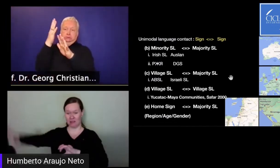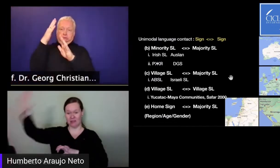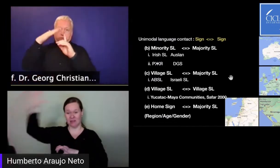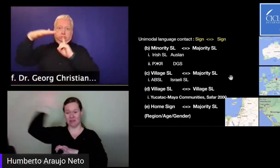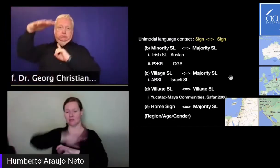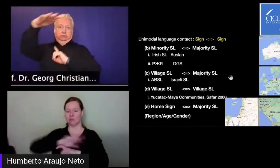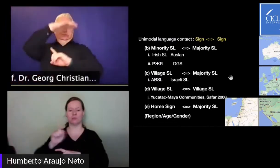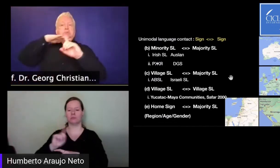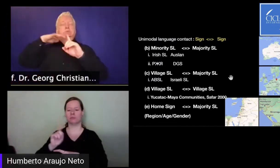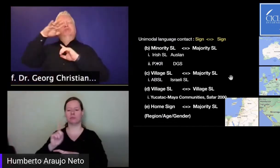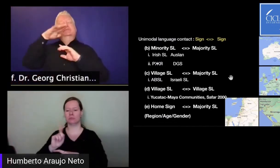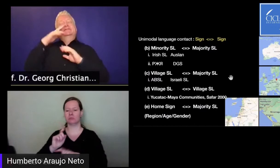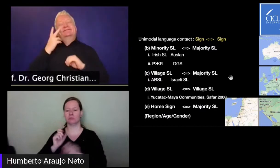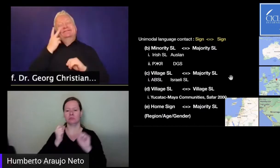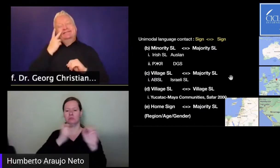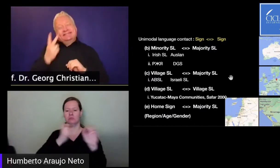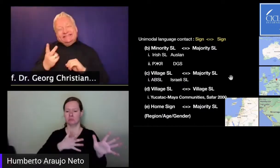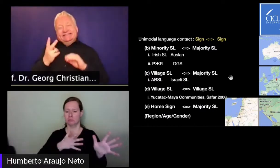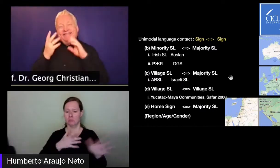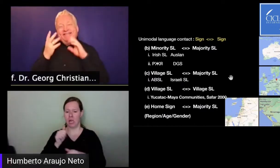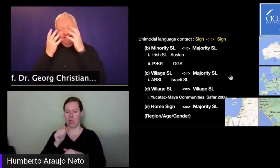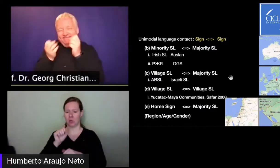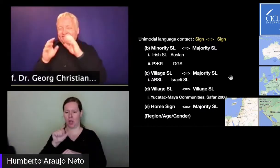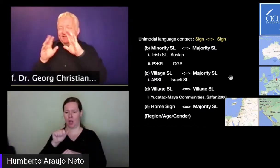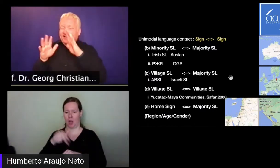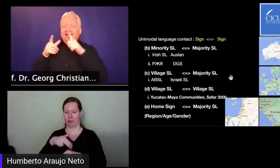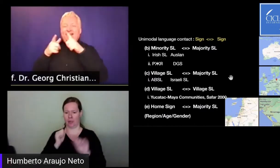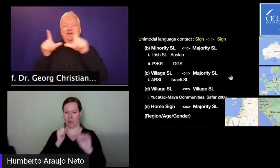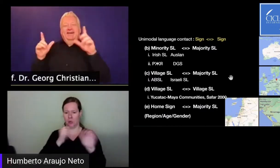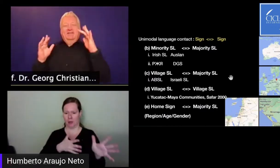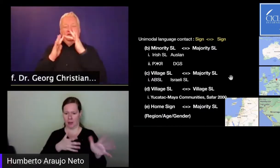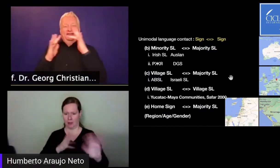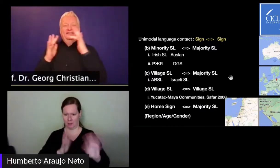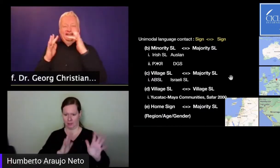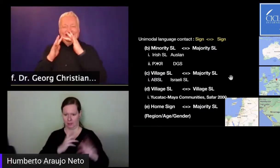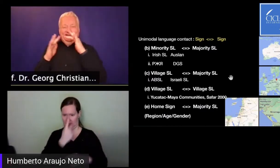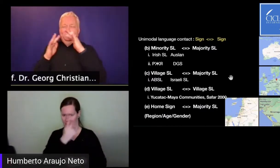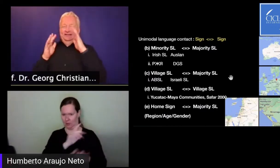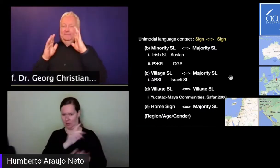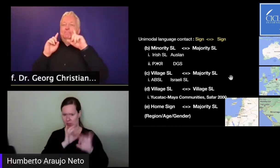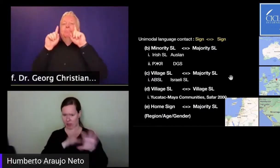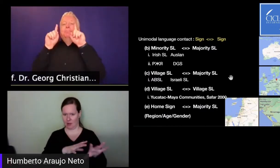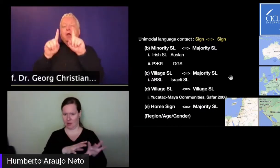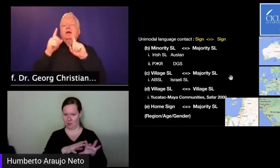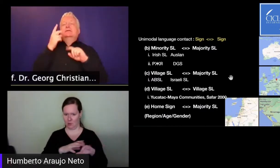naquela língua de sinais, em jogo, naquelas trocas.